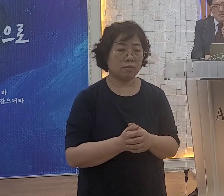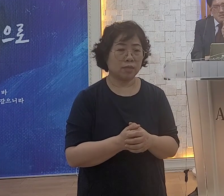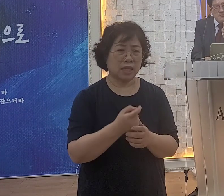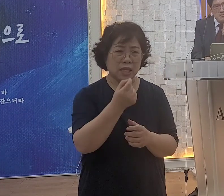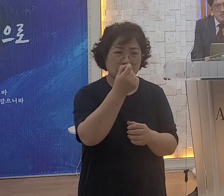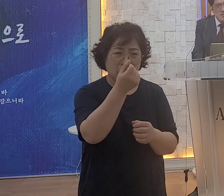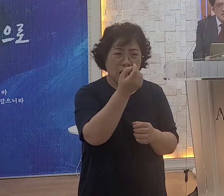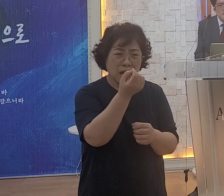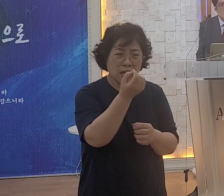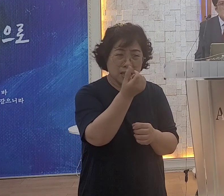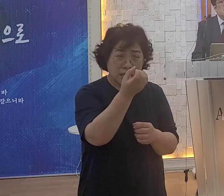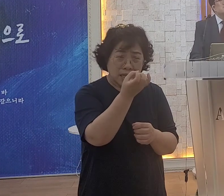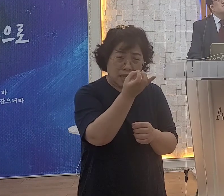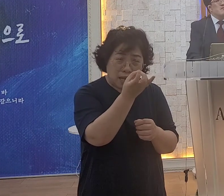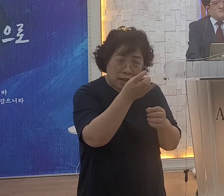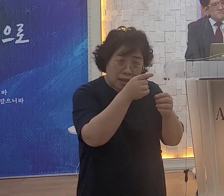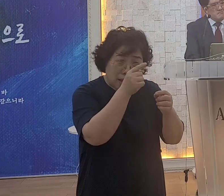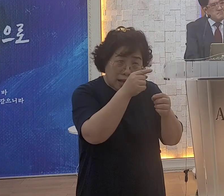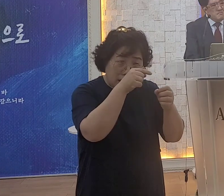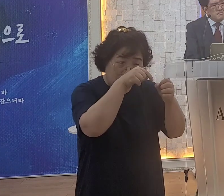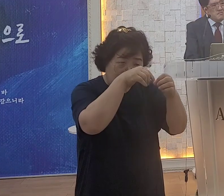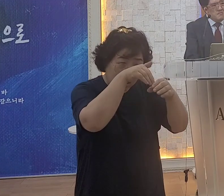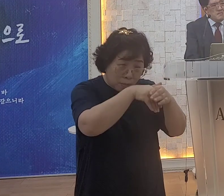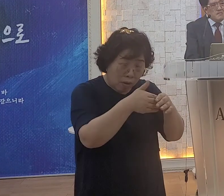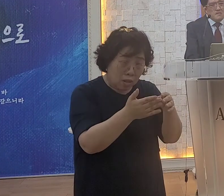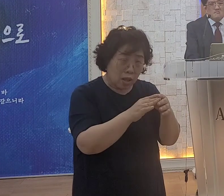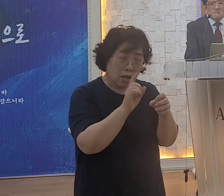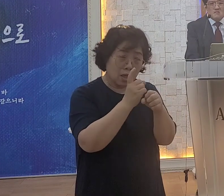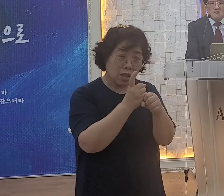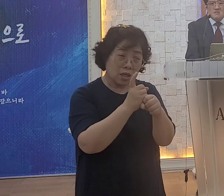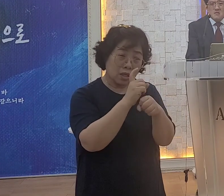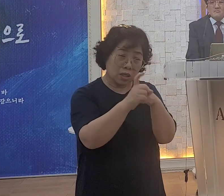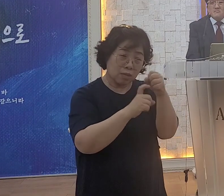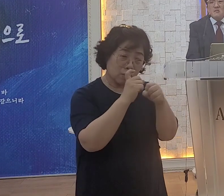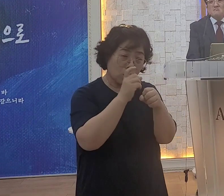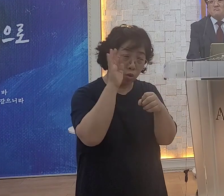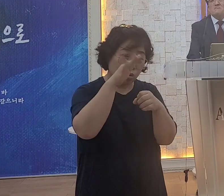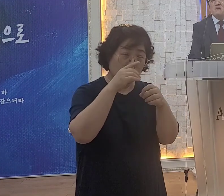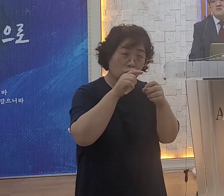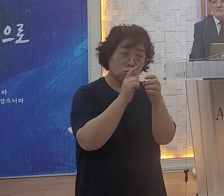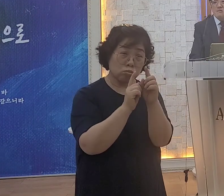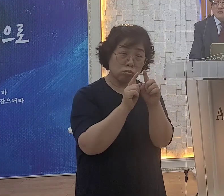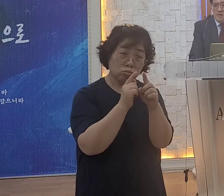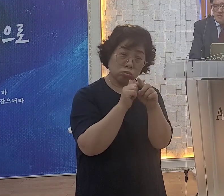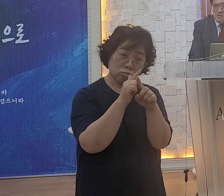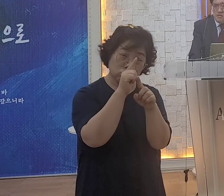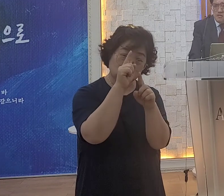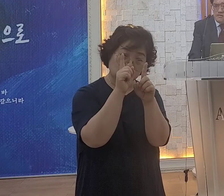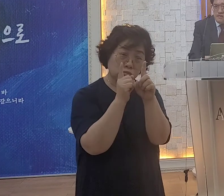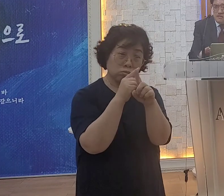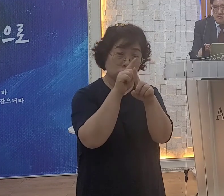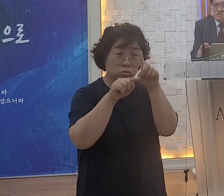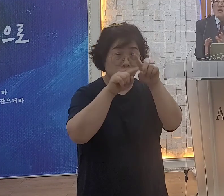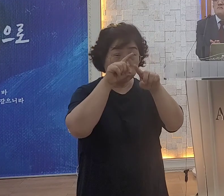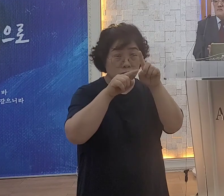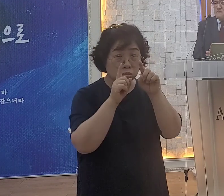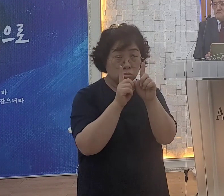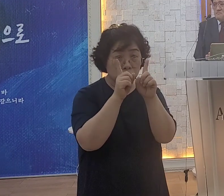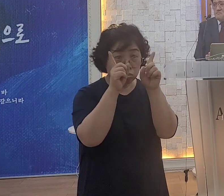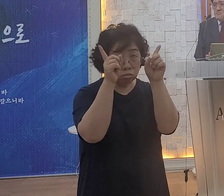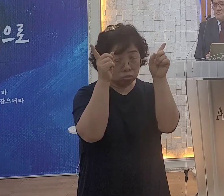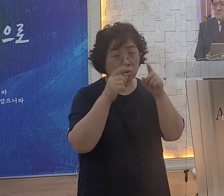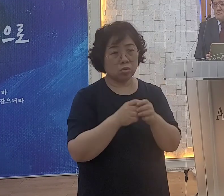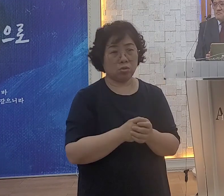그 뿌리 하나 심었는데 10년쯤 되면 그래도 큰 제법 그래도 볼만한 나무가 돼야 이게 정상인